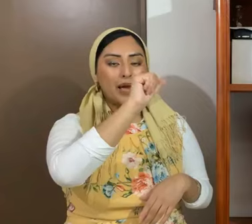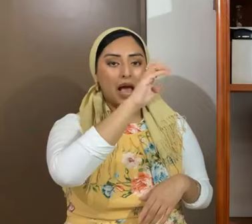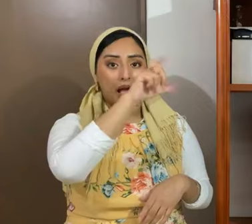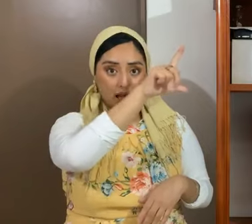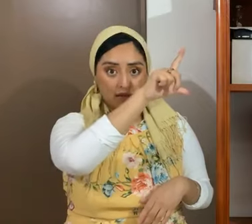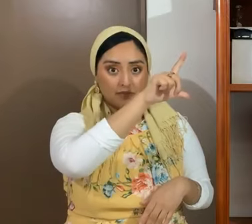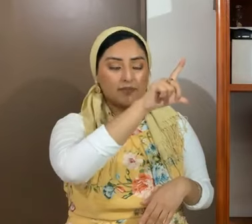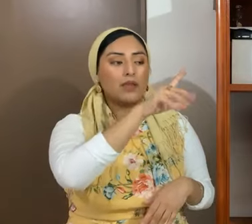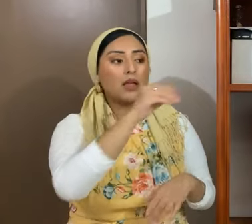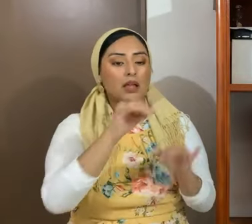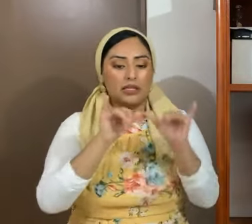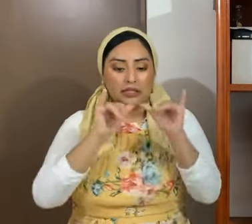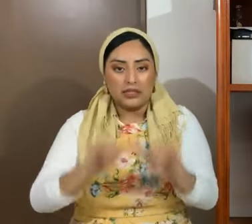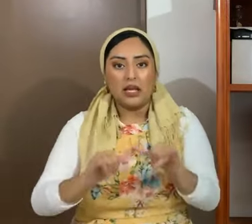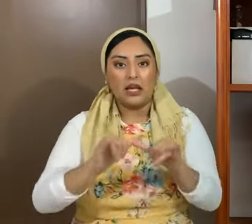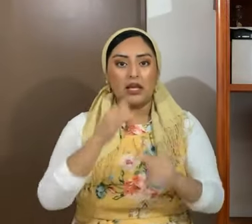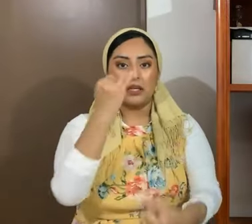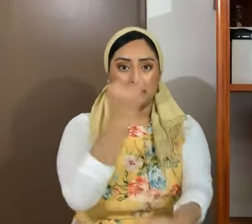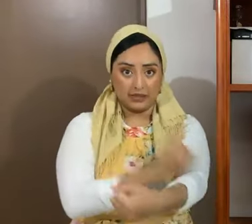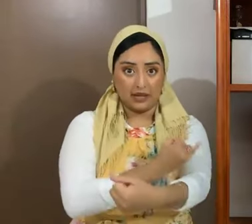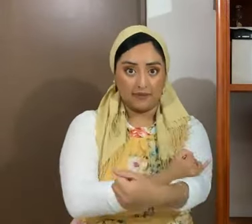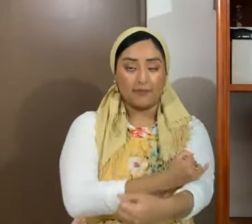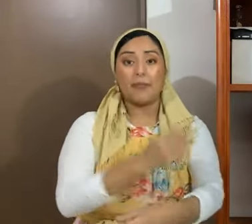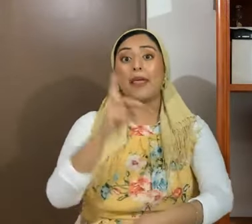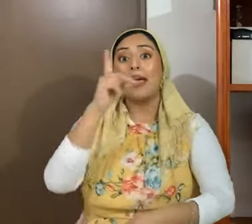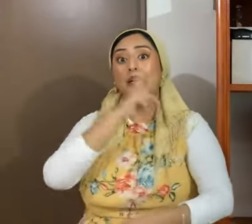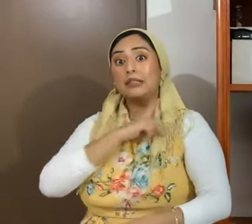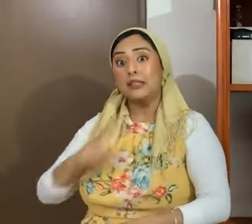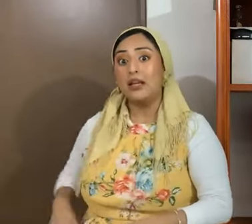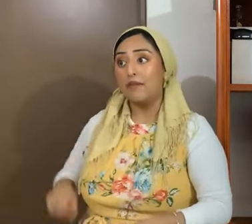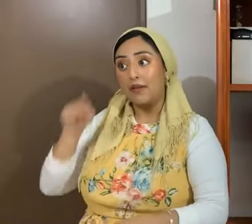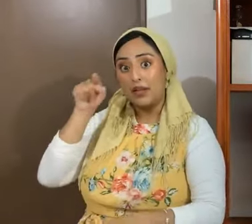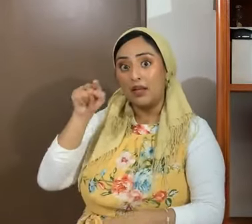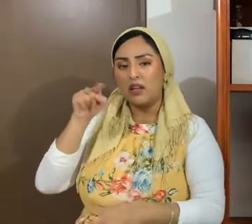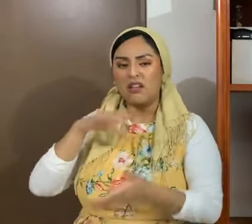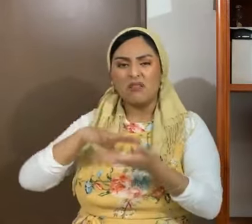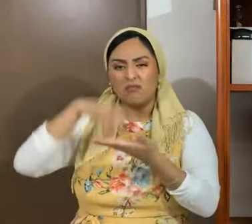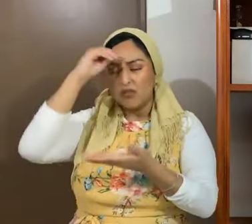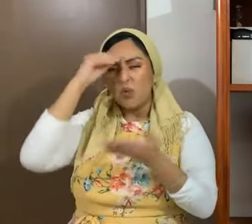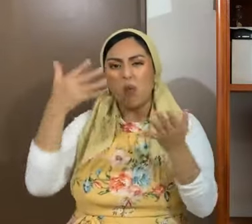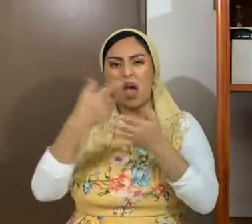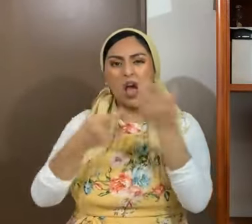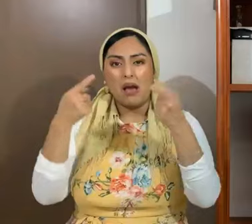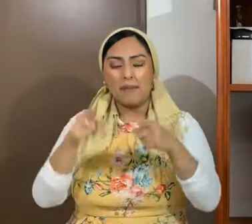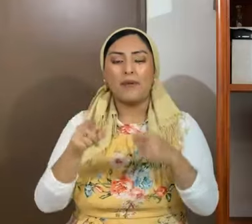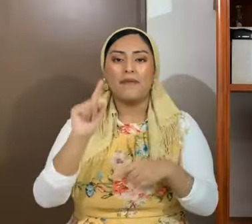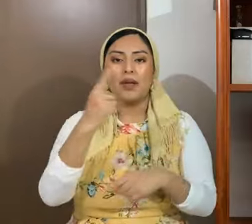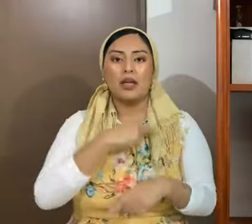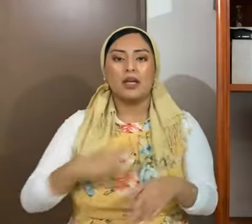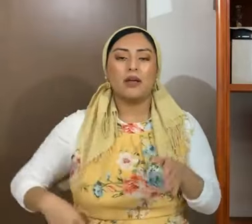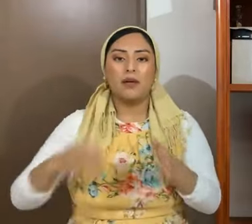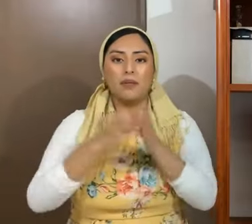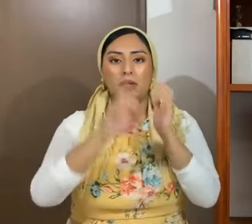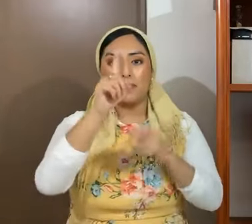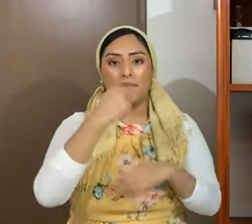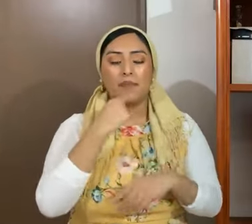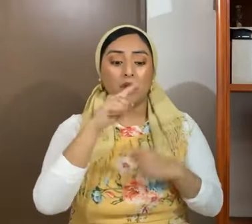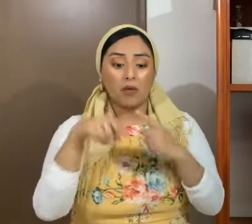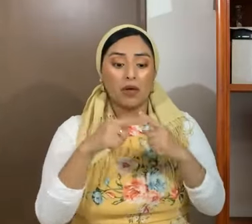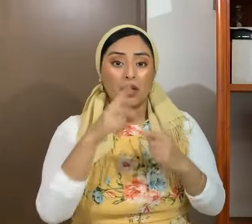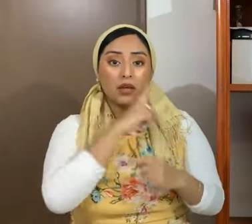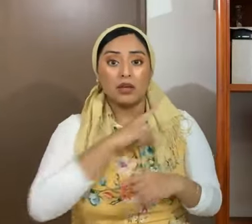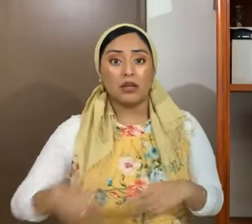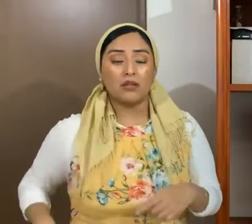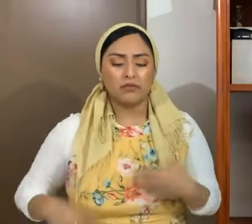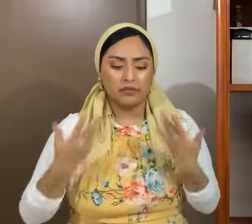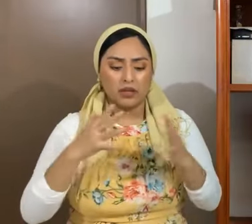la promesa y quedarse con Isaac. Y en el caso del rey David, vamos a verlo. Primera de Reyes capítulo 1. Dice, cuando el rey